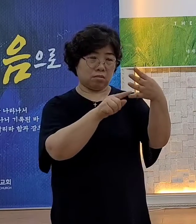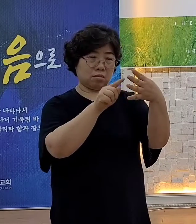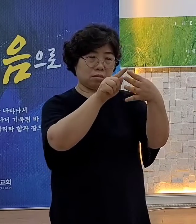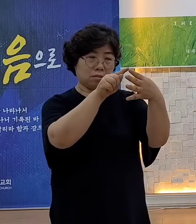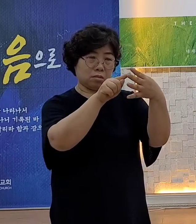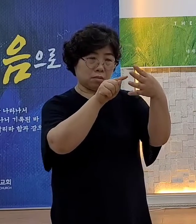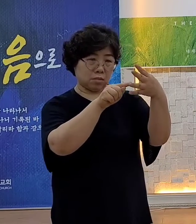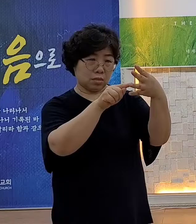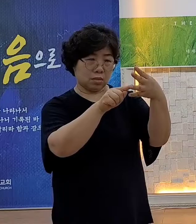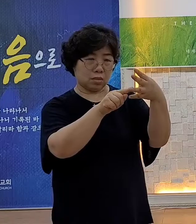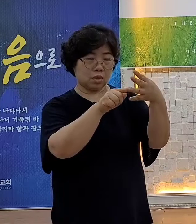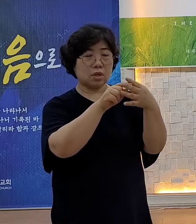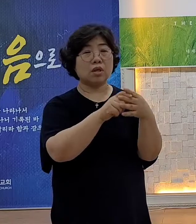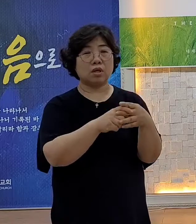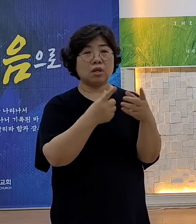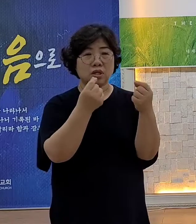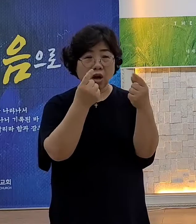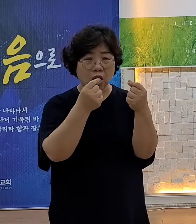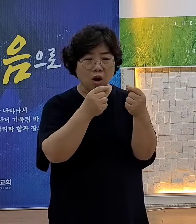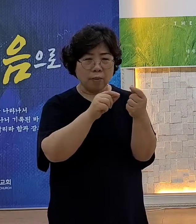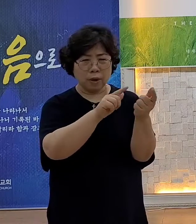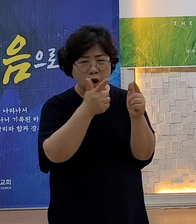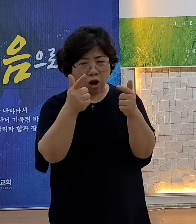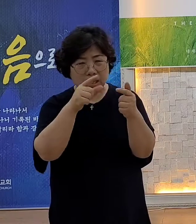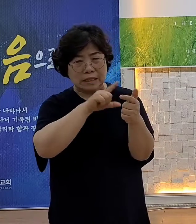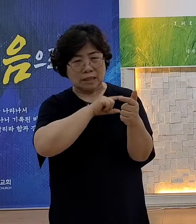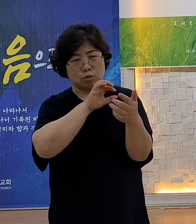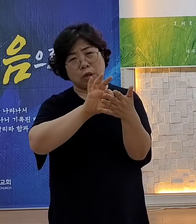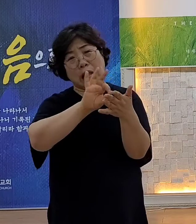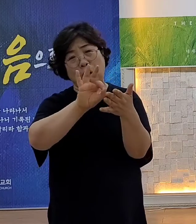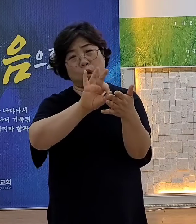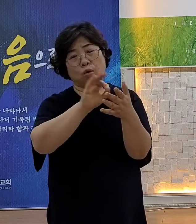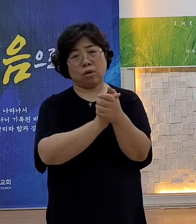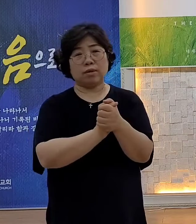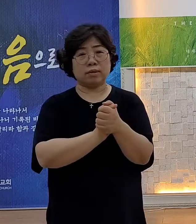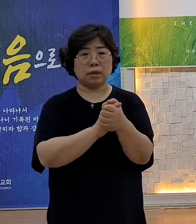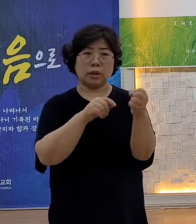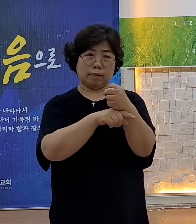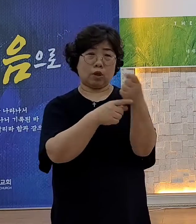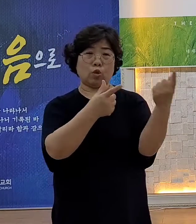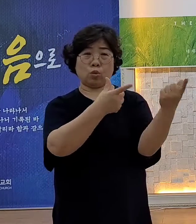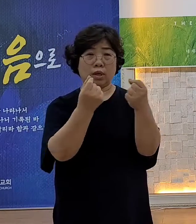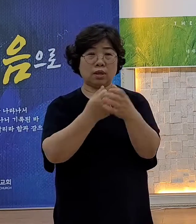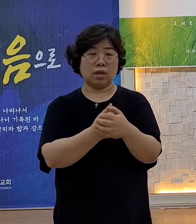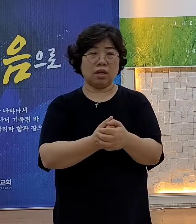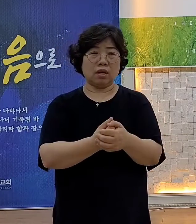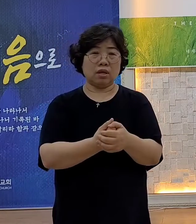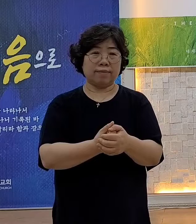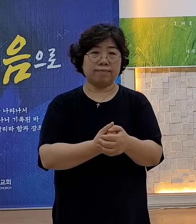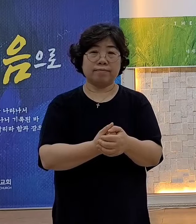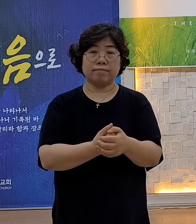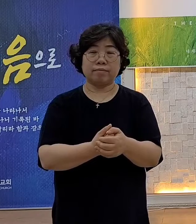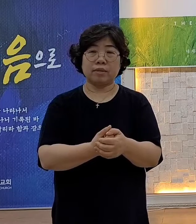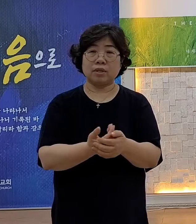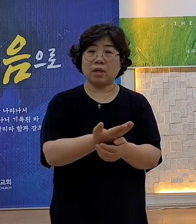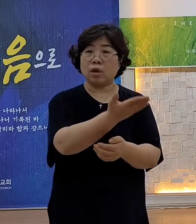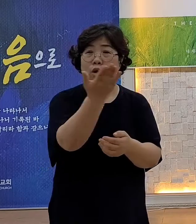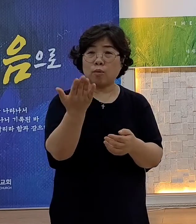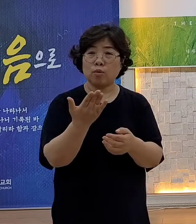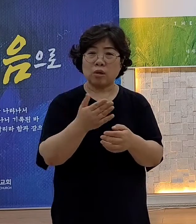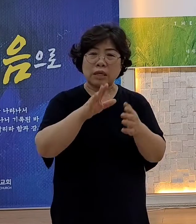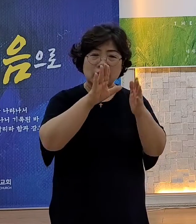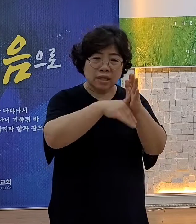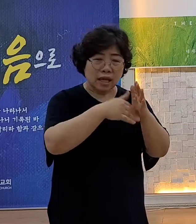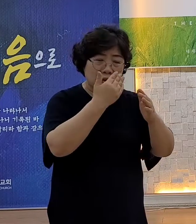맥추절입니다. 아무튼 오늘 이 맥추 감사절 우리도 이 그들과 동일한 마음으로 우리 모두 이 자리에 지금